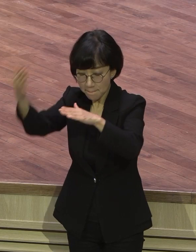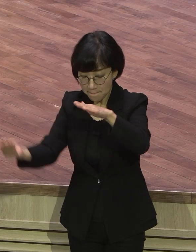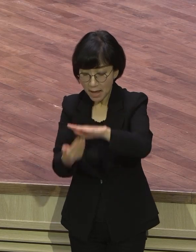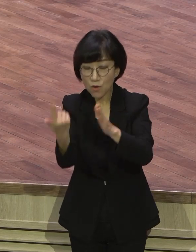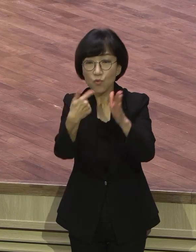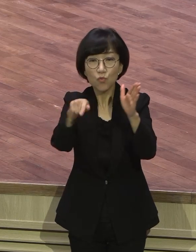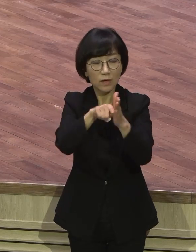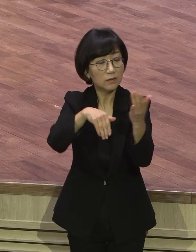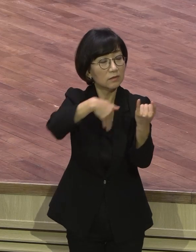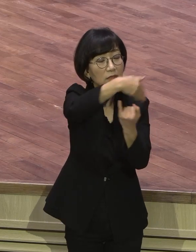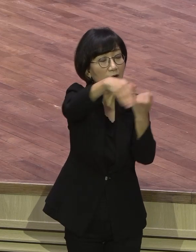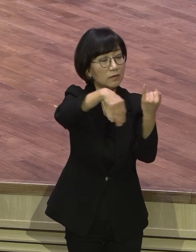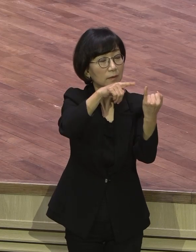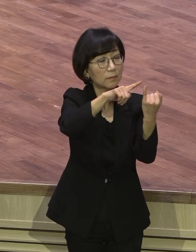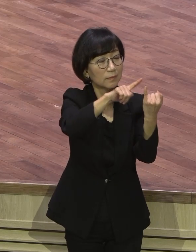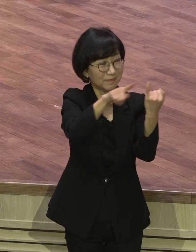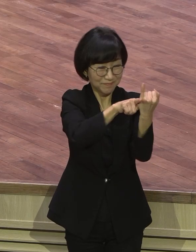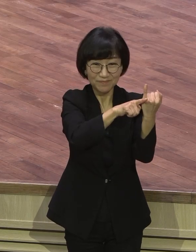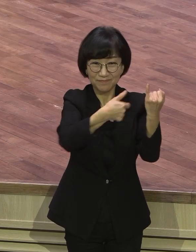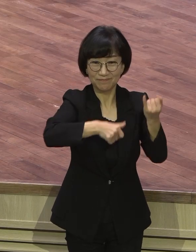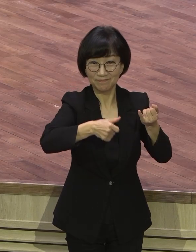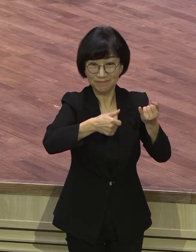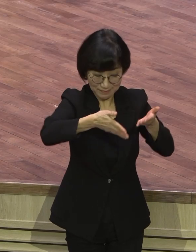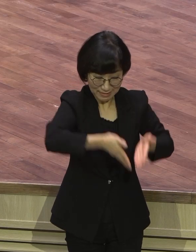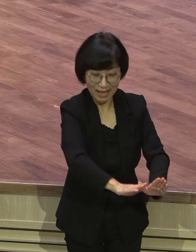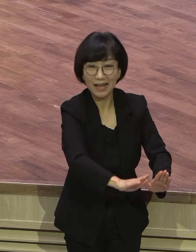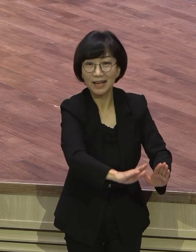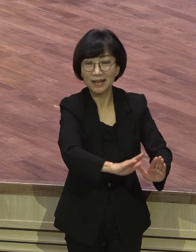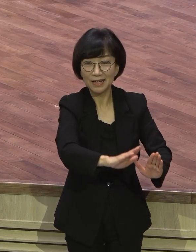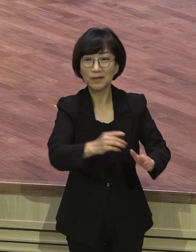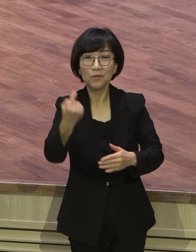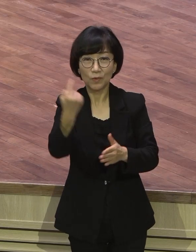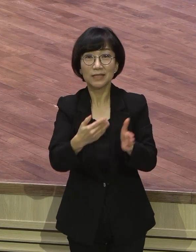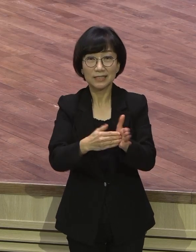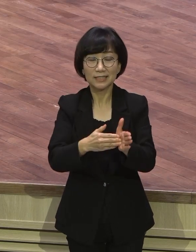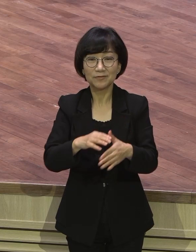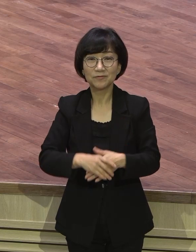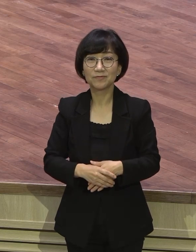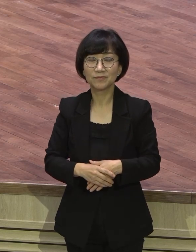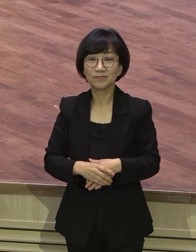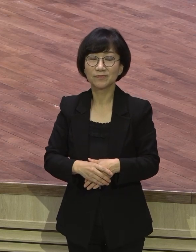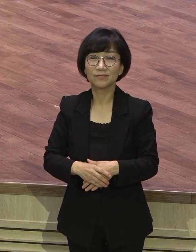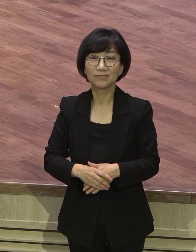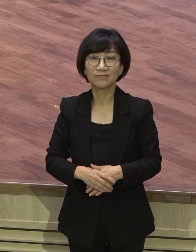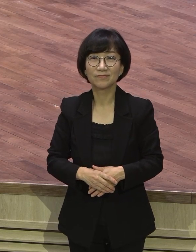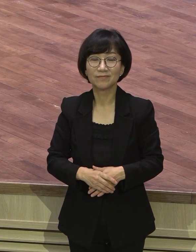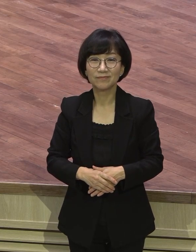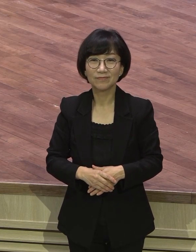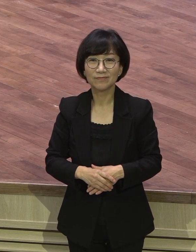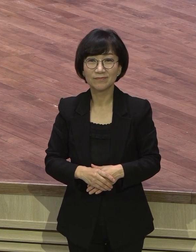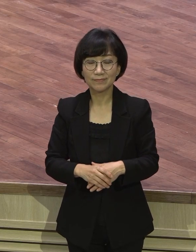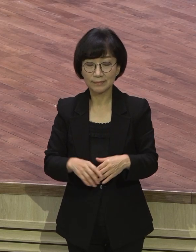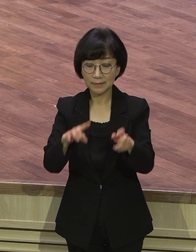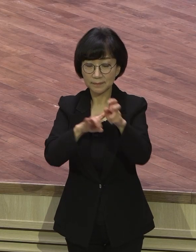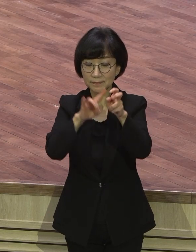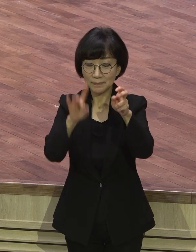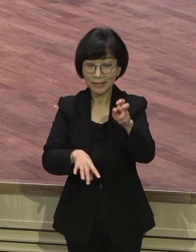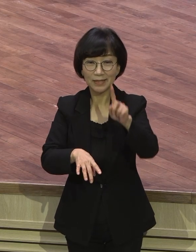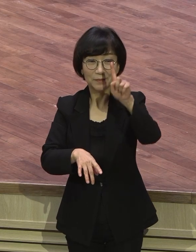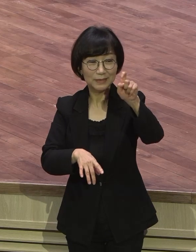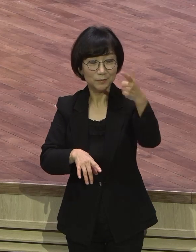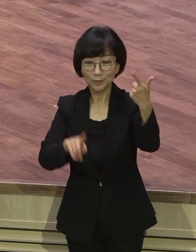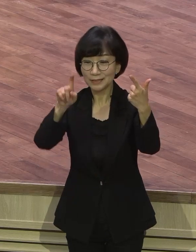그대로 오셨어요. 이 사실을 이 사실을 아무도 몰랐는데 마태봉 심장 심절에